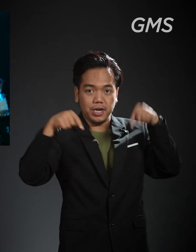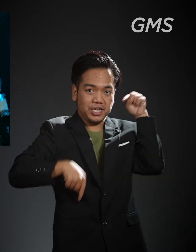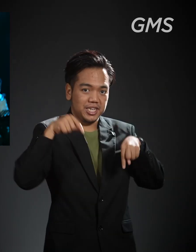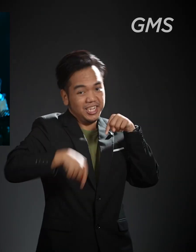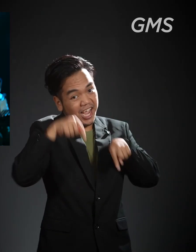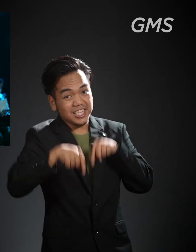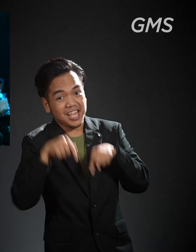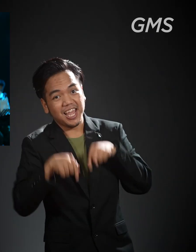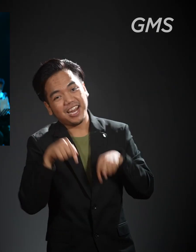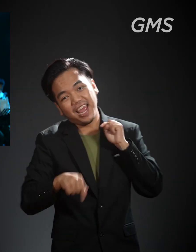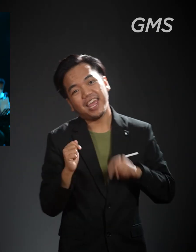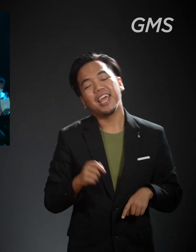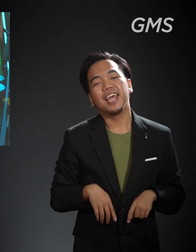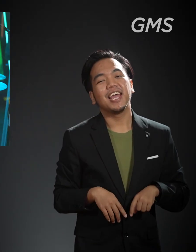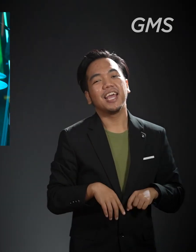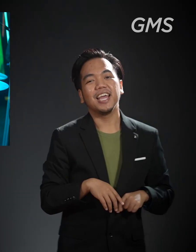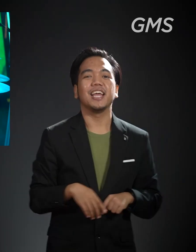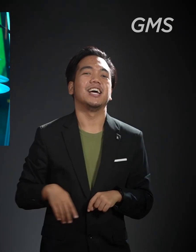di sini.